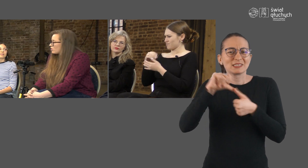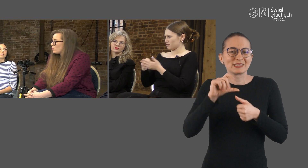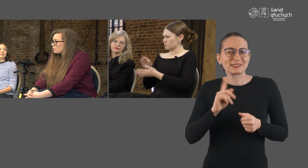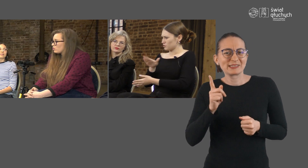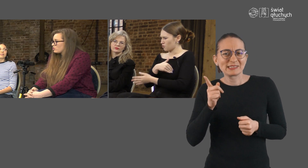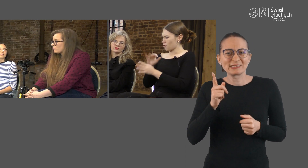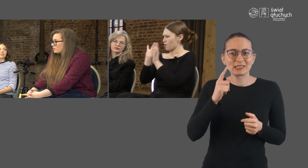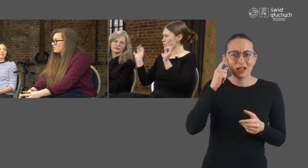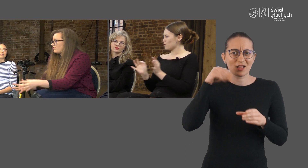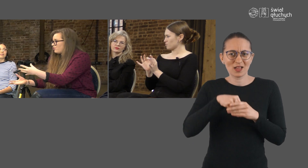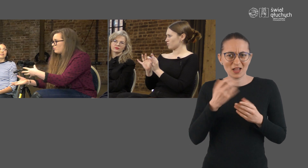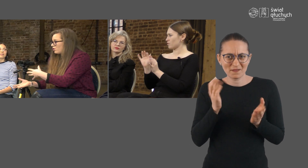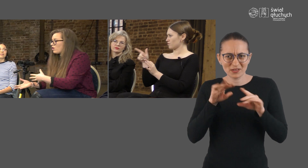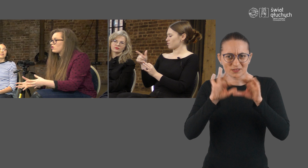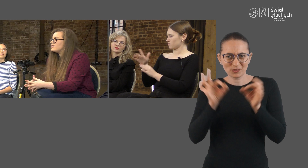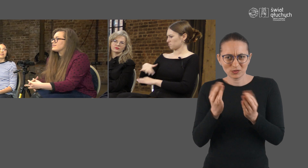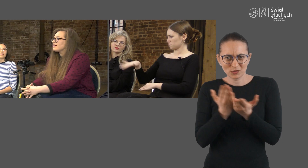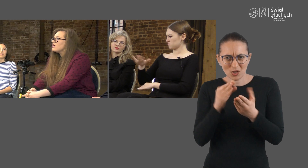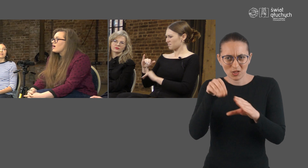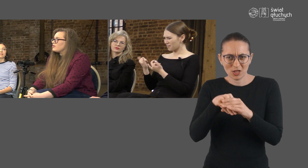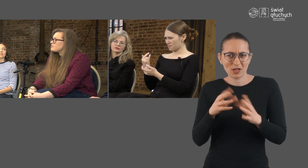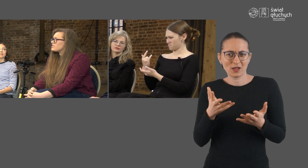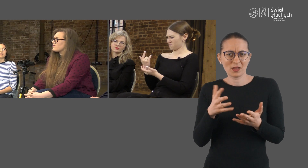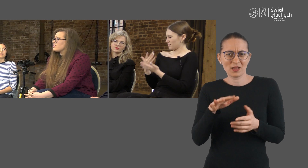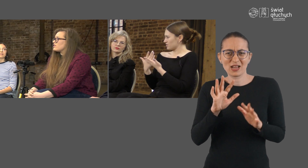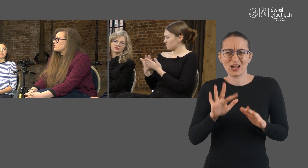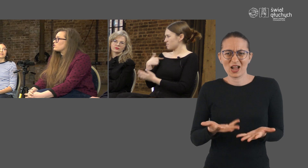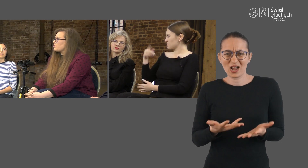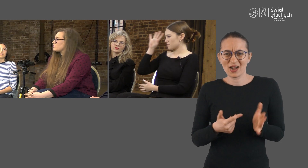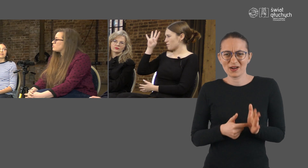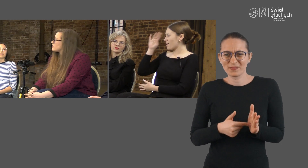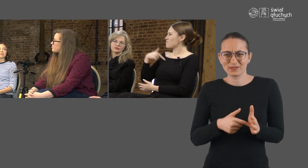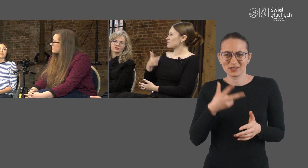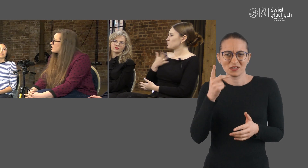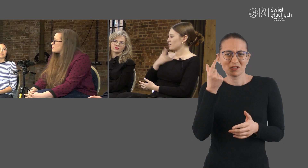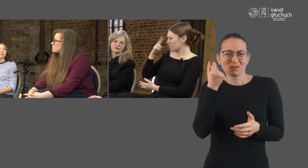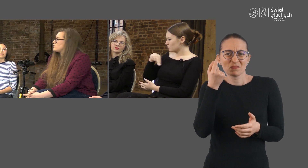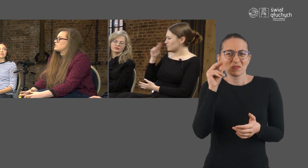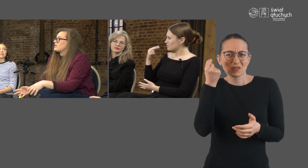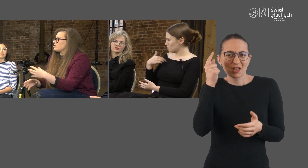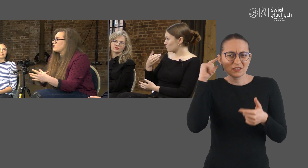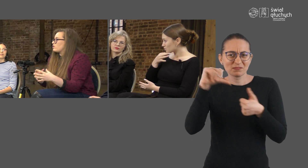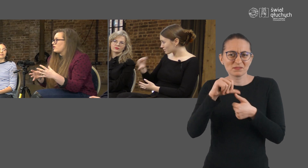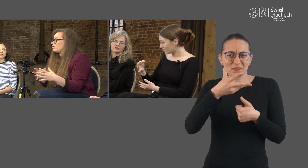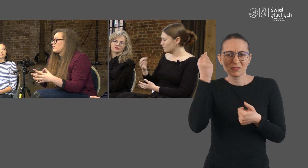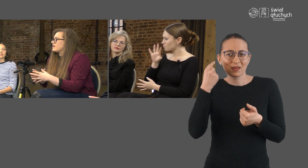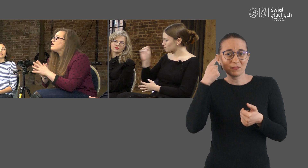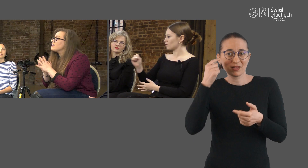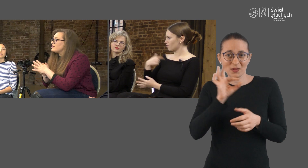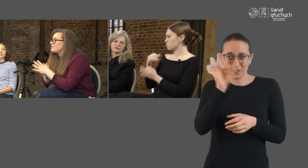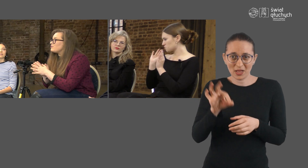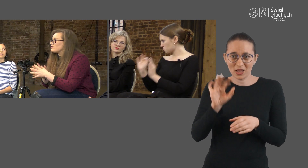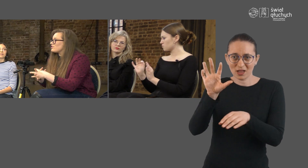trafiłam do szkoły ogólnokształcącej w mojej okolicy, ale mnie się wydaje, że oni po prostu mnie zapytali, zobaczyli, że ja sobie jako tako